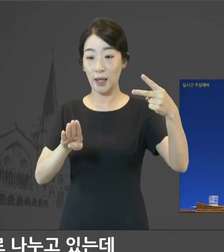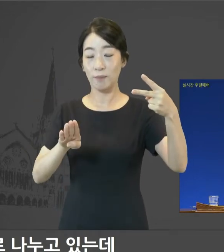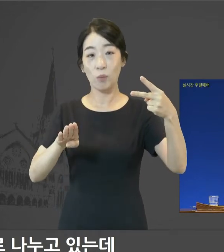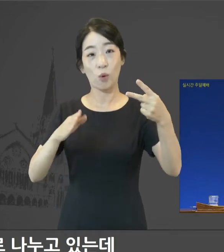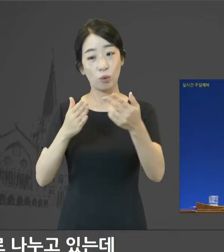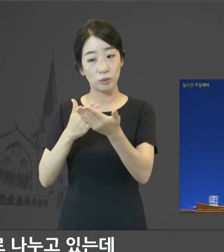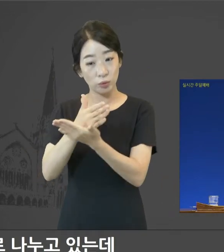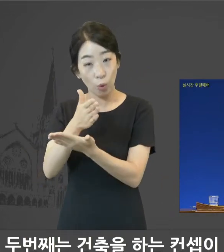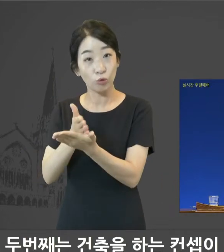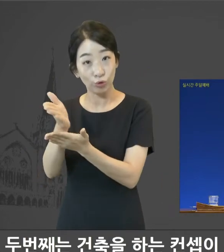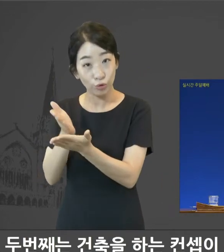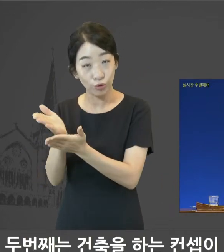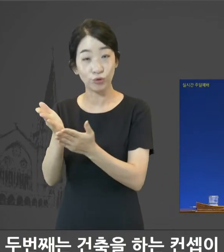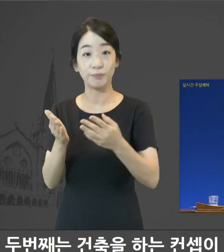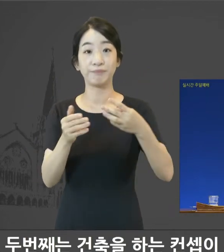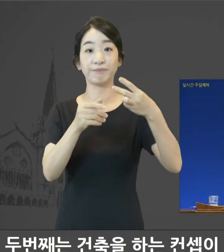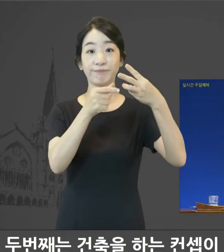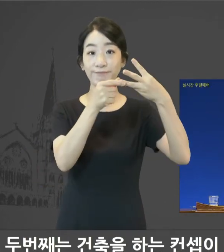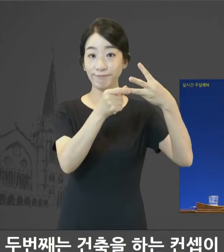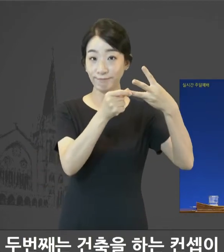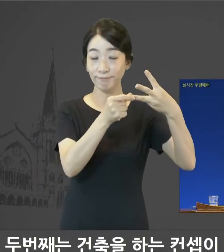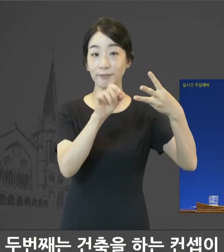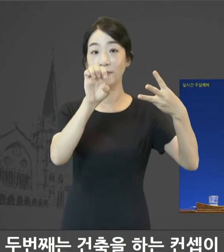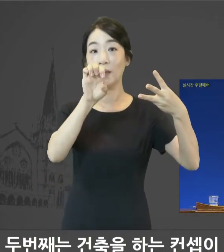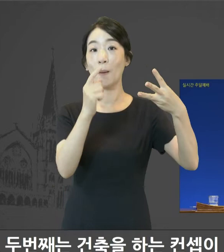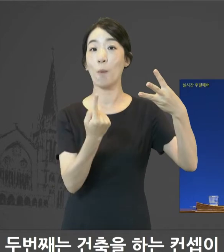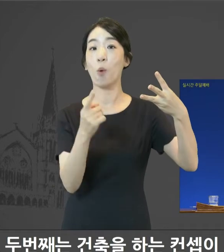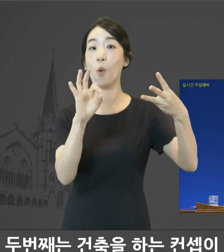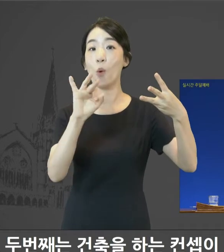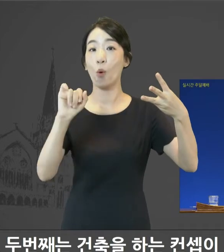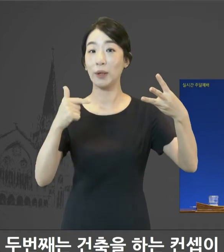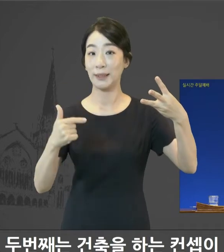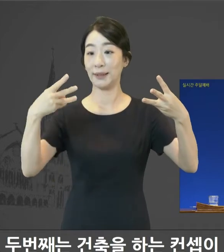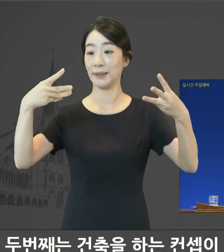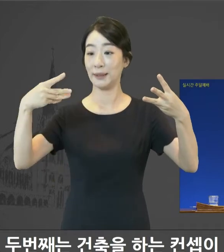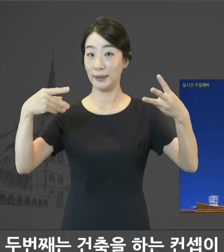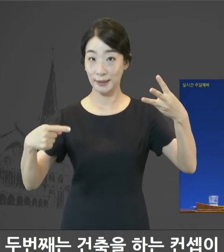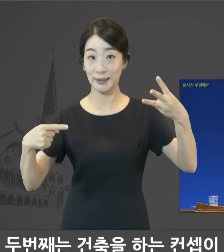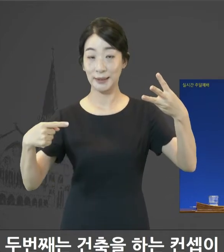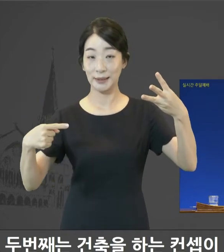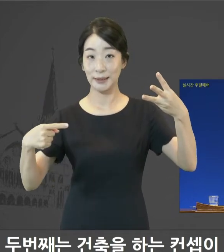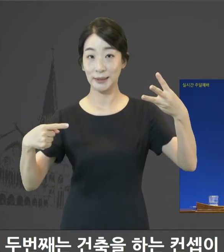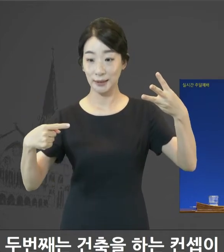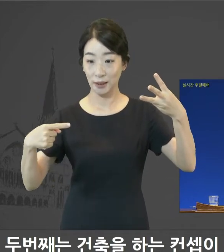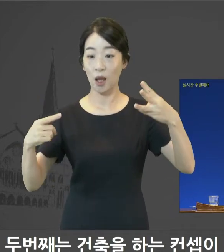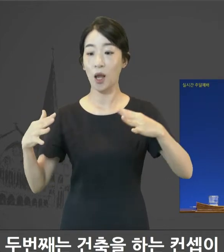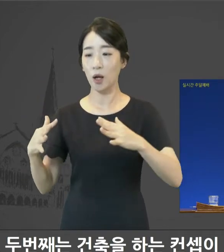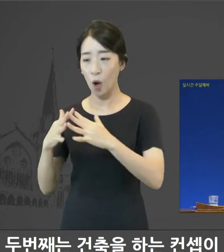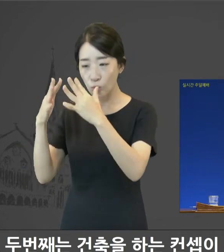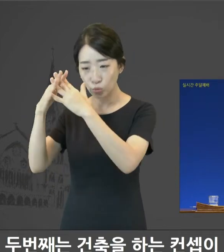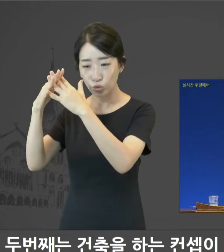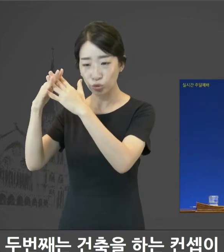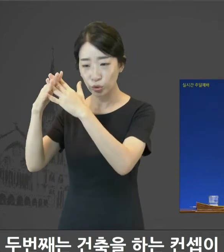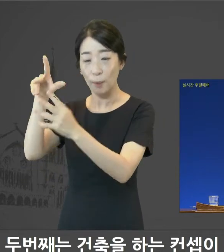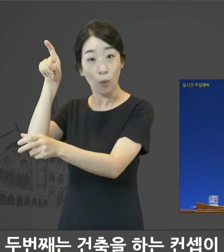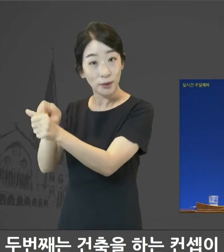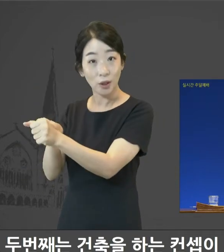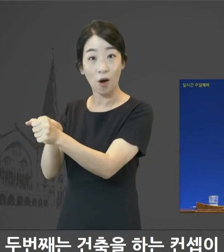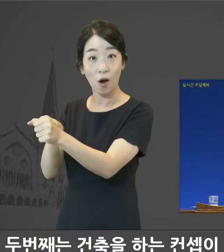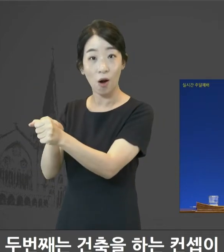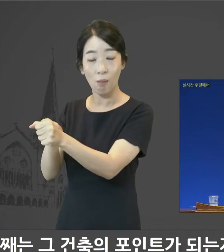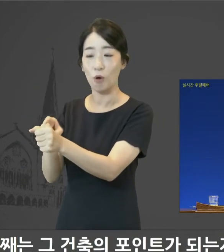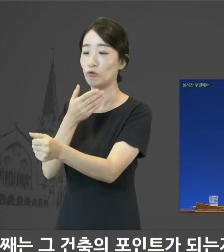합니다. 세 번째는 그 건축에 포인트가 있어야 되는데 이 포인트는 건물이 추구하는 목적 및